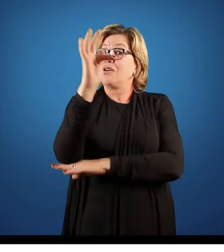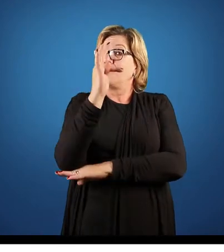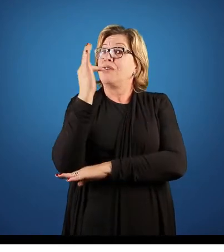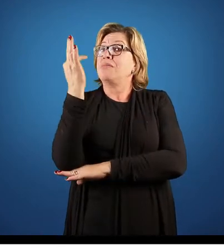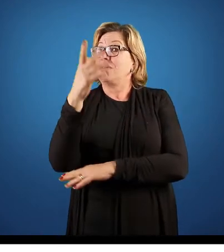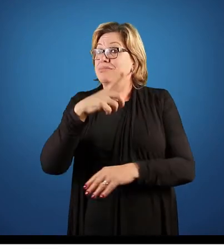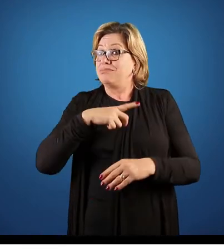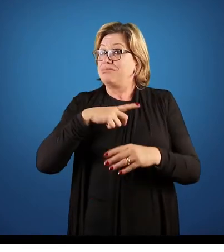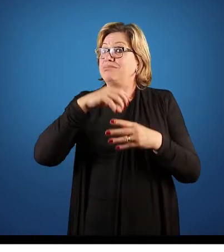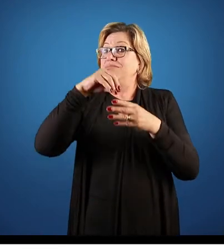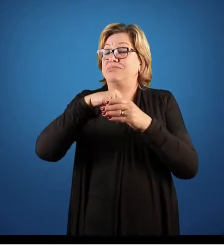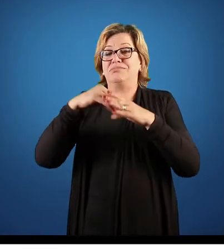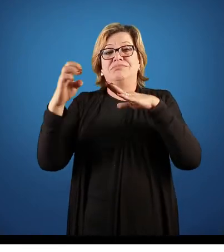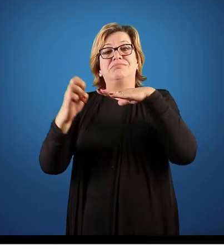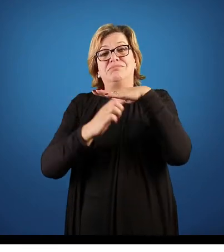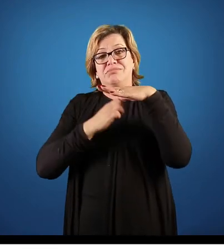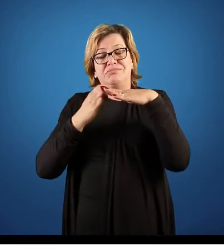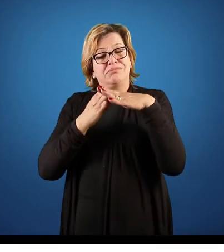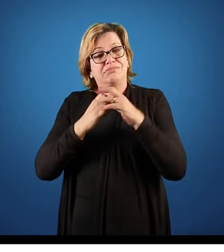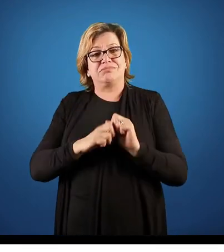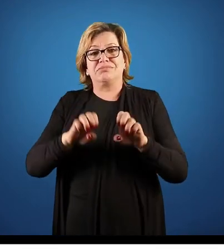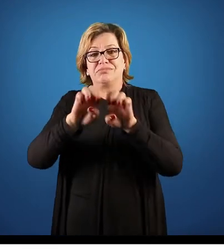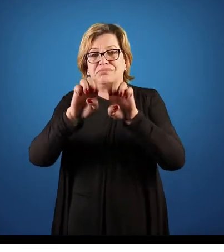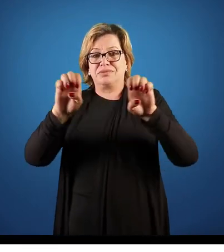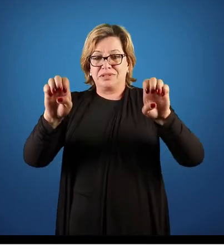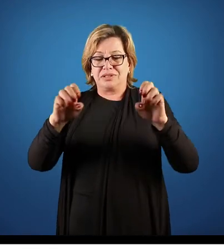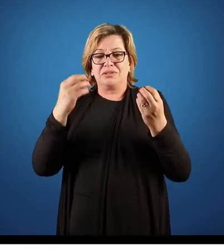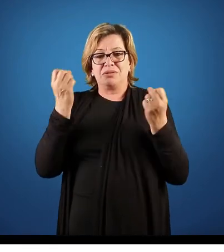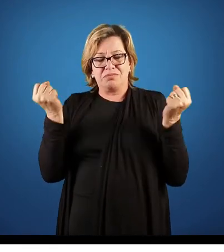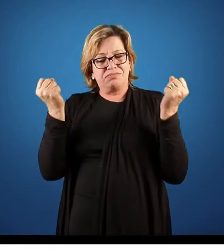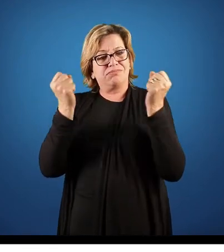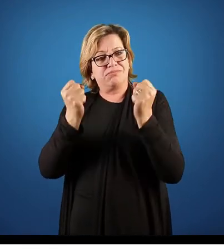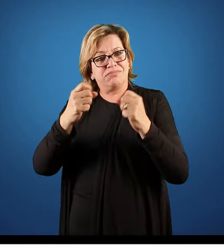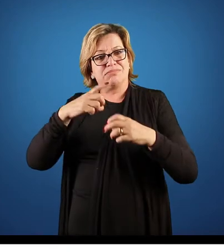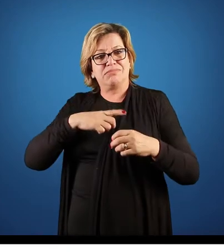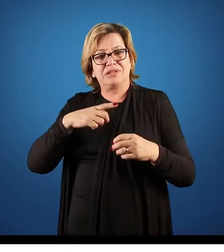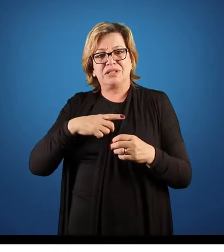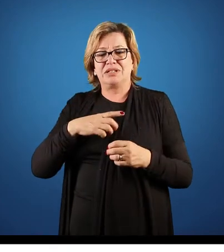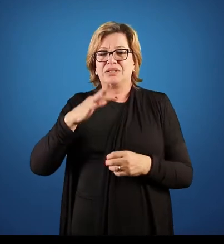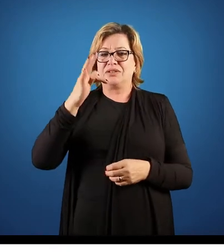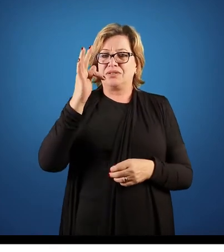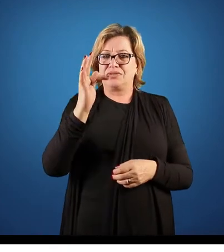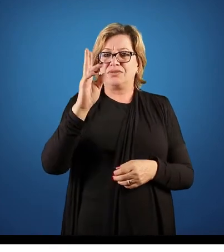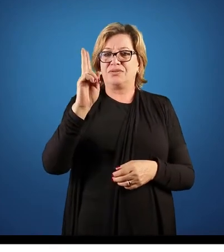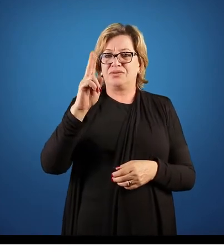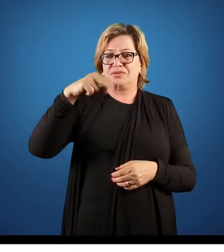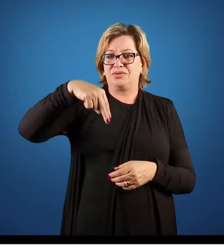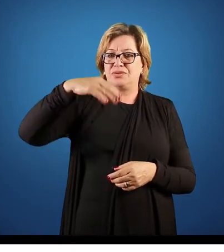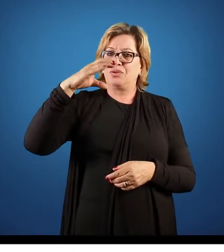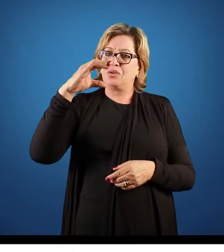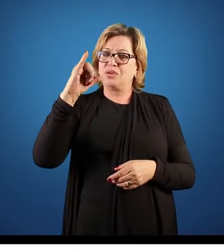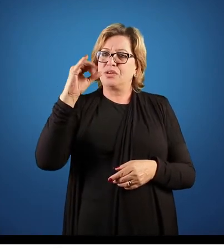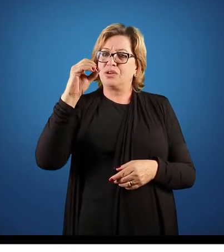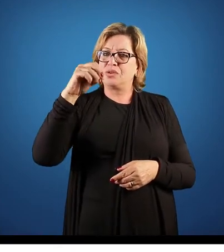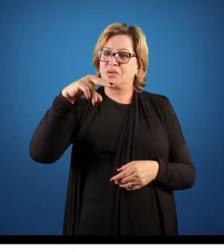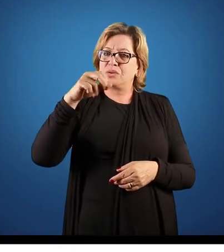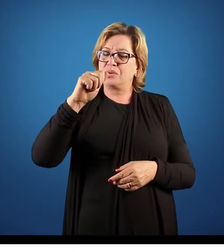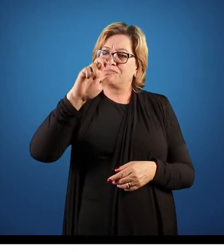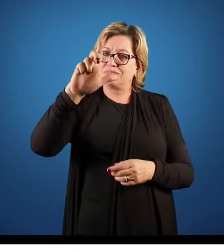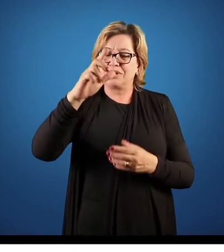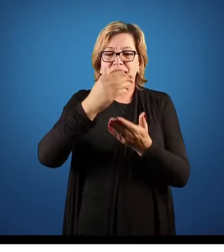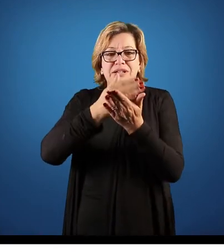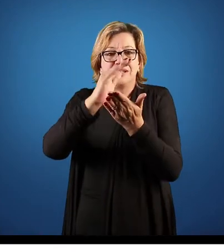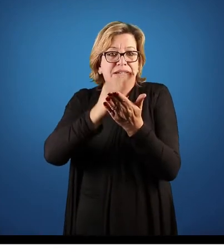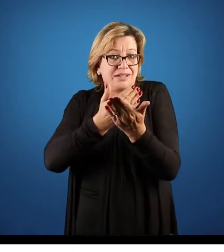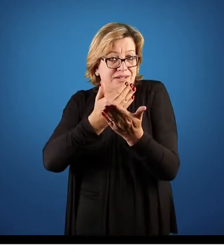organização e essa estrutura pode ta da forma funcional eu vou colocar isso por cada função dentro da organização seria que ele